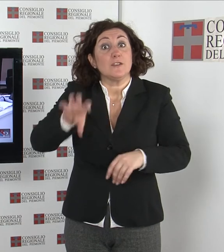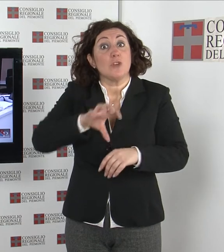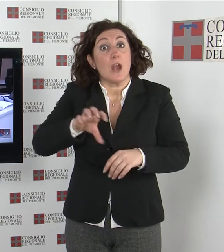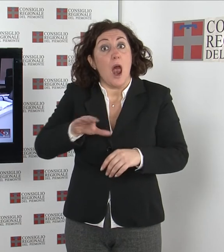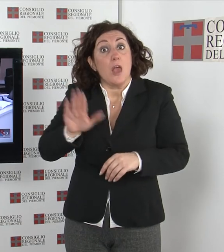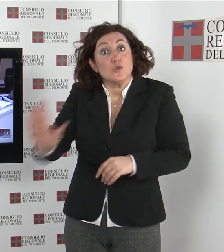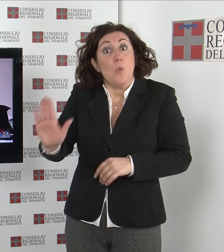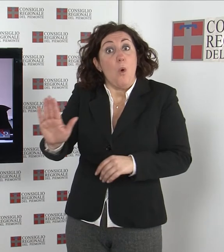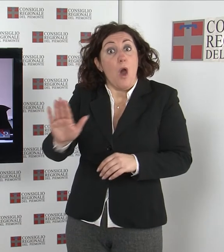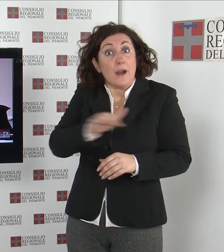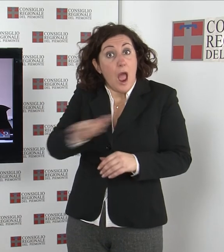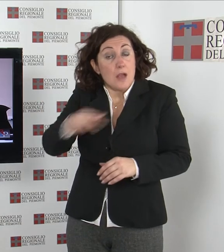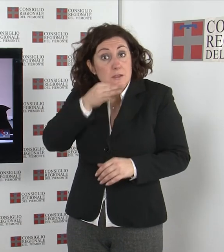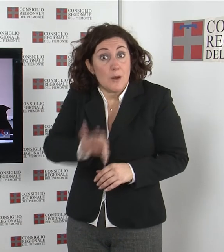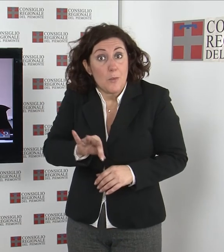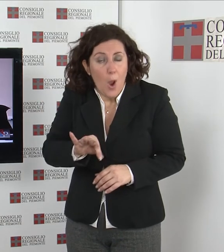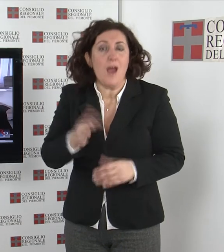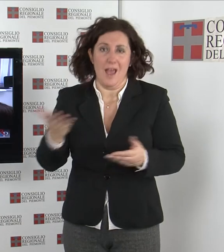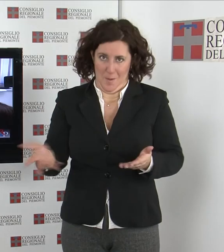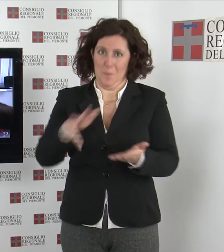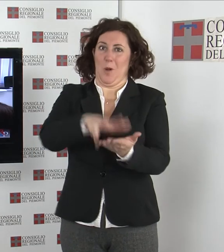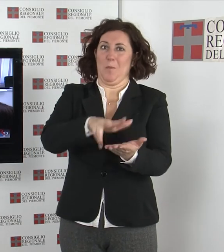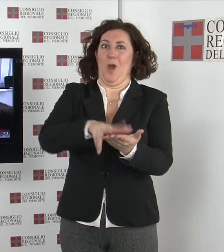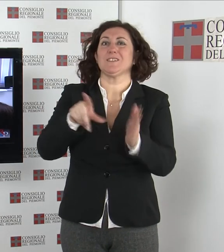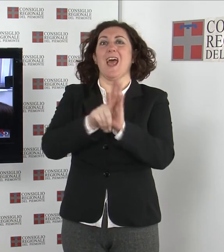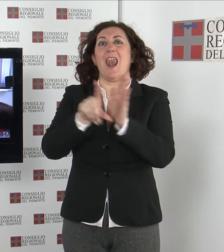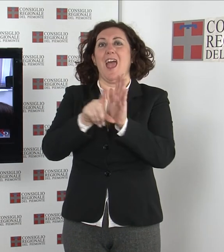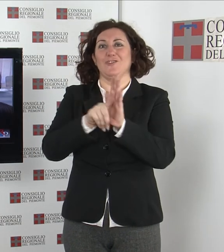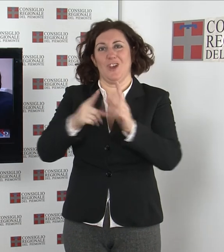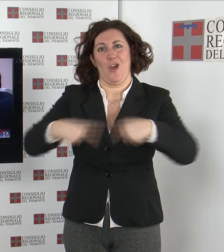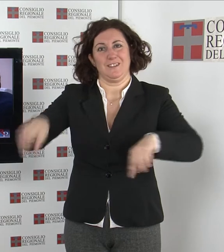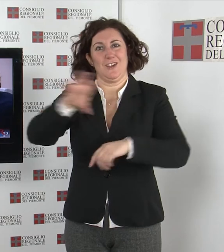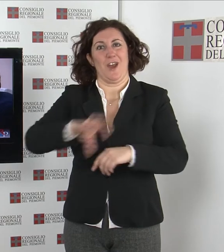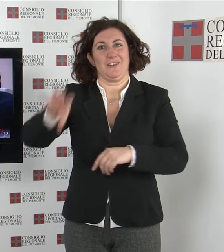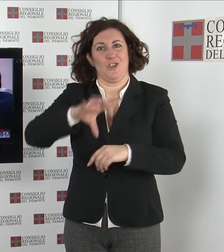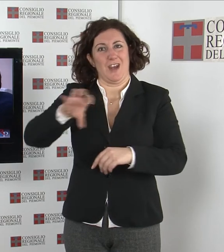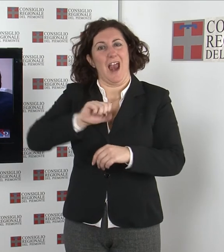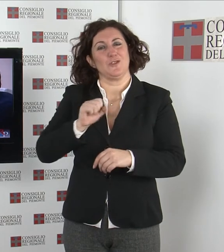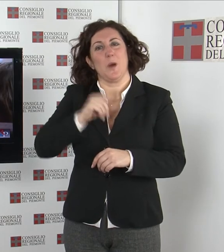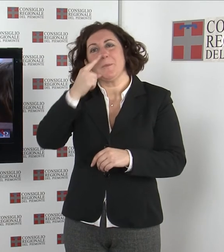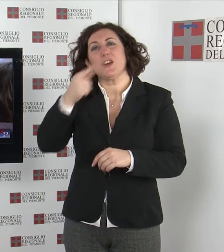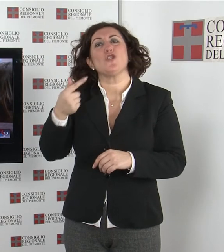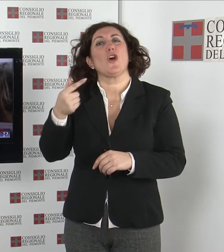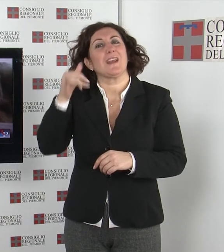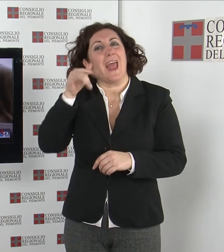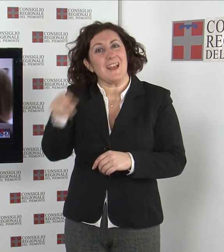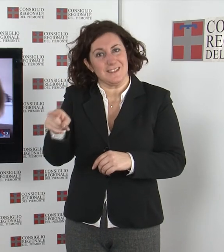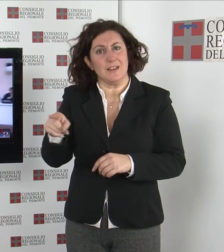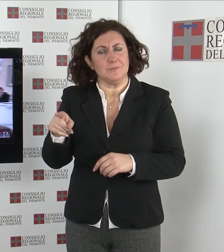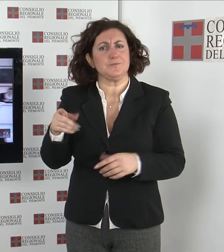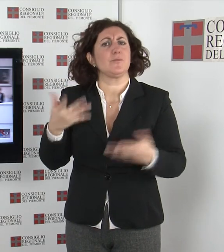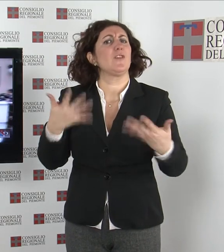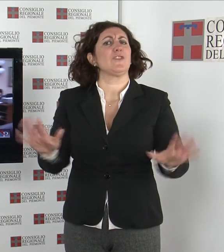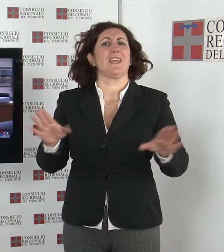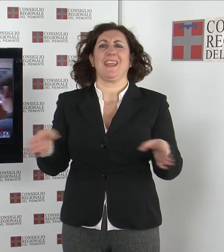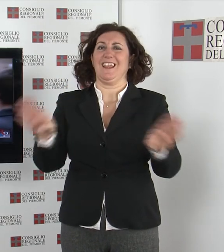proposta di legge presentata dal consiglio comunale dei ragazzi di Pino Torinese si è conclusa la fase preparatoria di ragazzi in aula